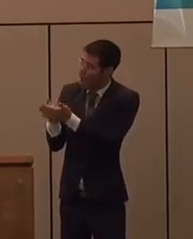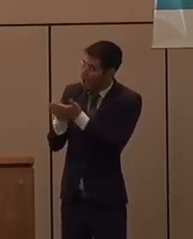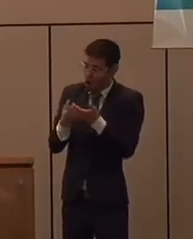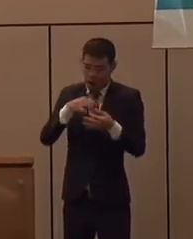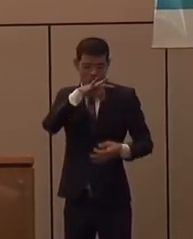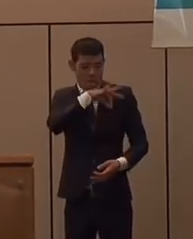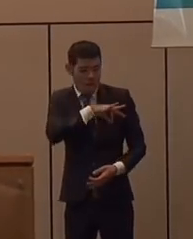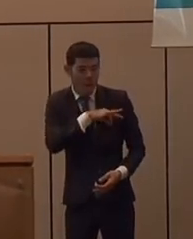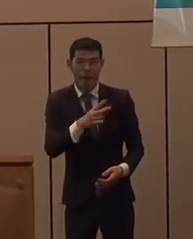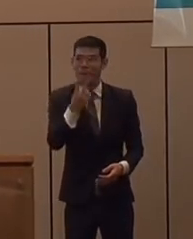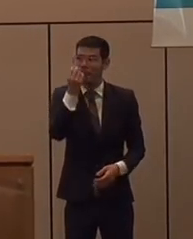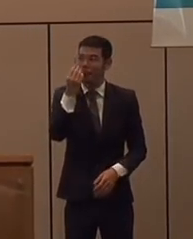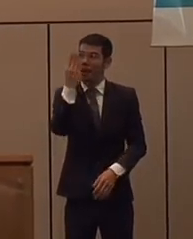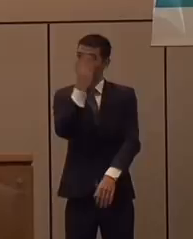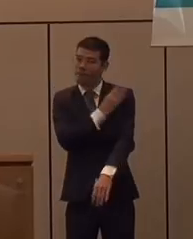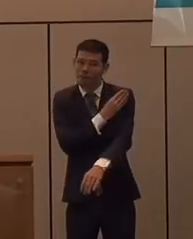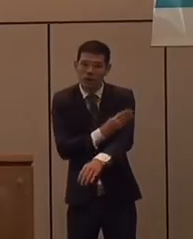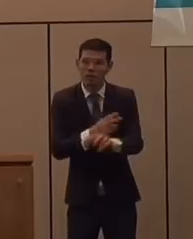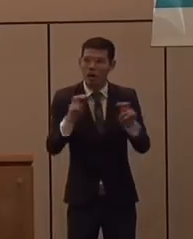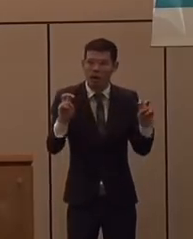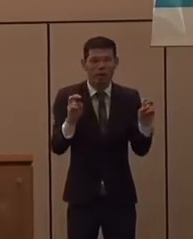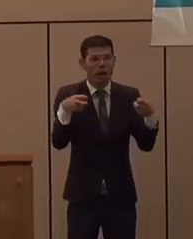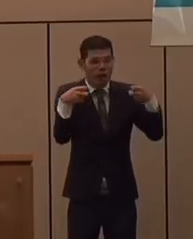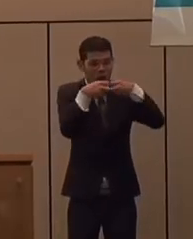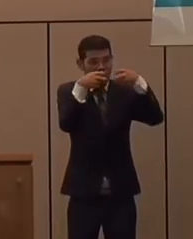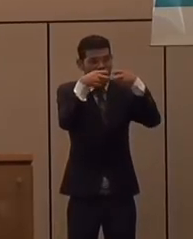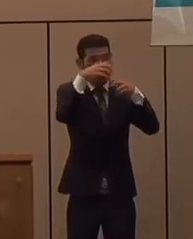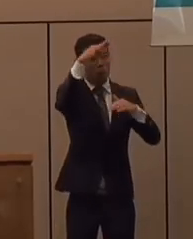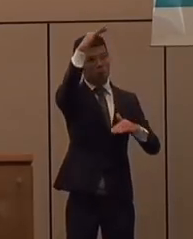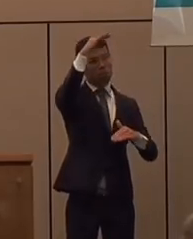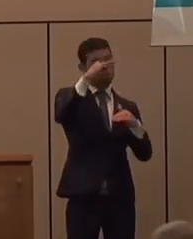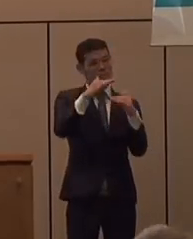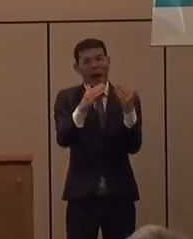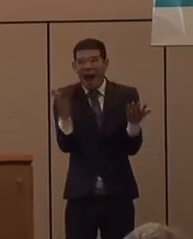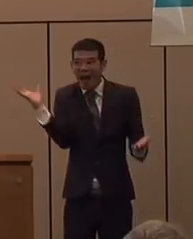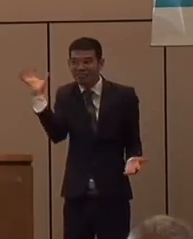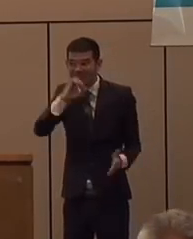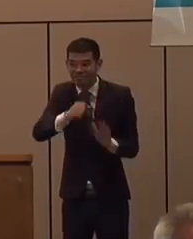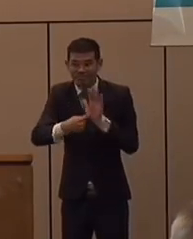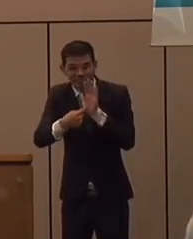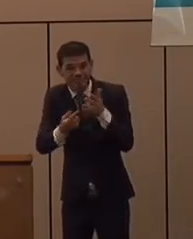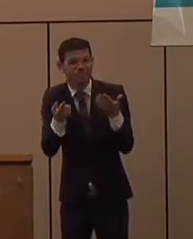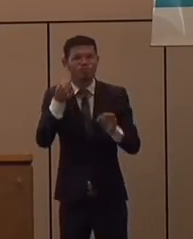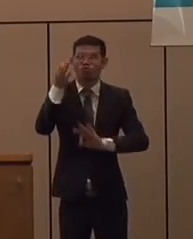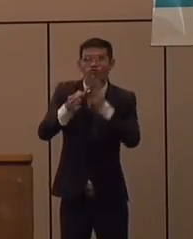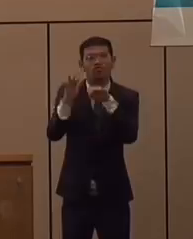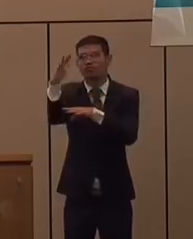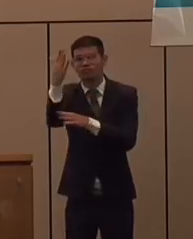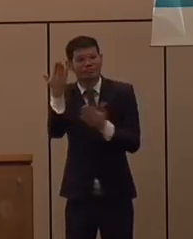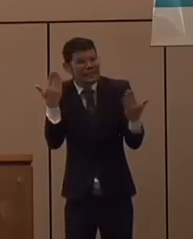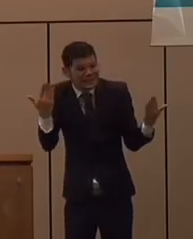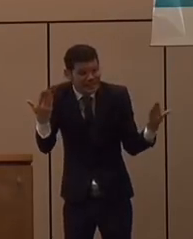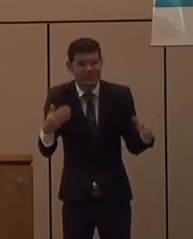mensuales en mi cuenta de energía yo creo que ahí estamos demostrando que ser sostenibles si paga por ejercicios como eso por la vigilancia